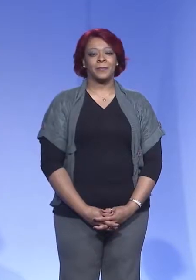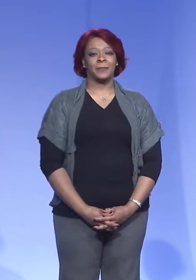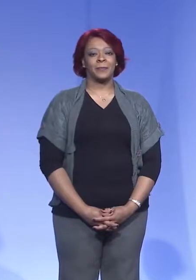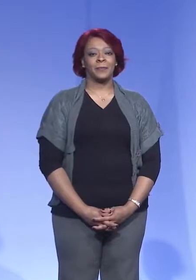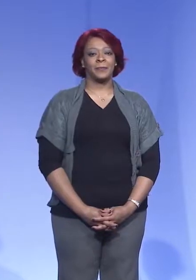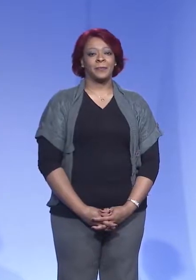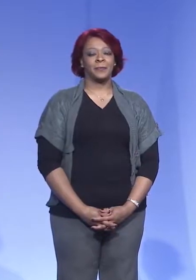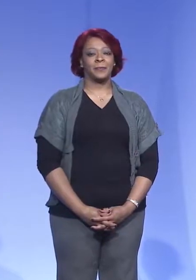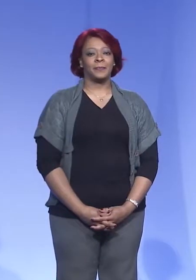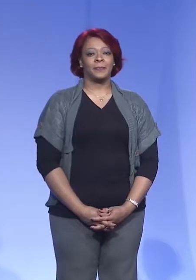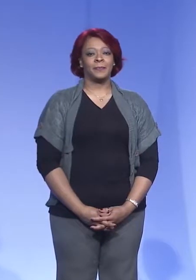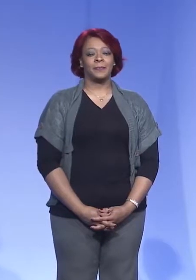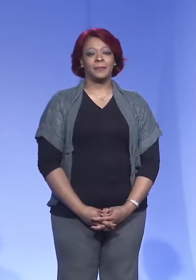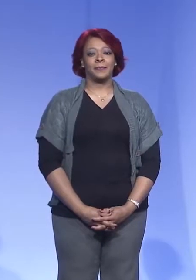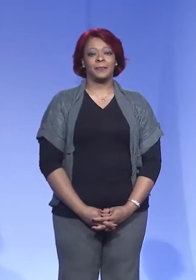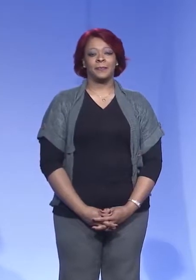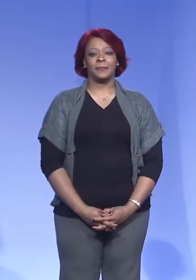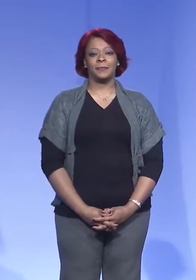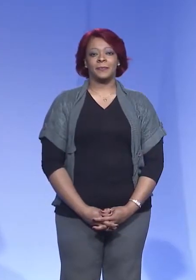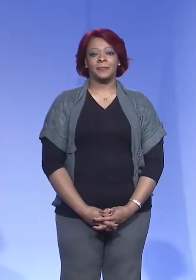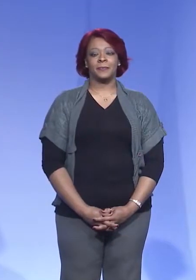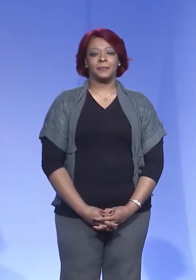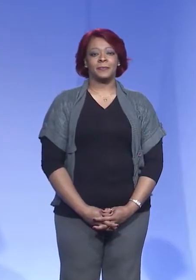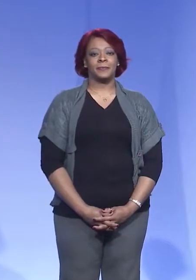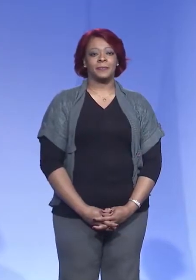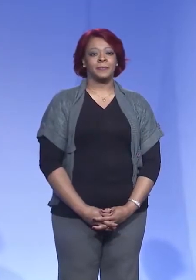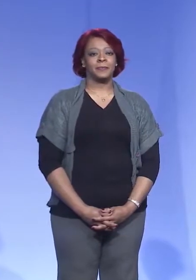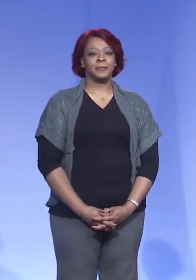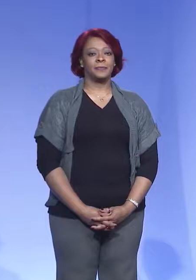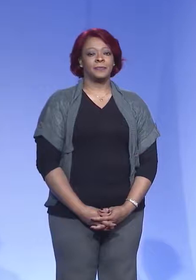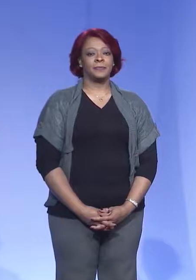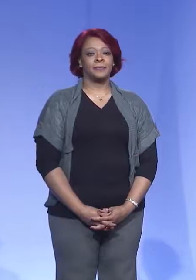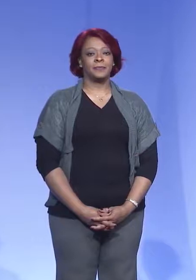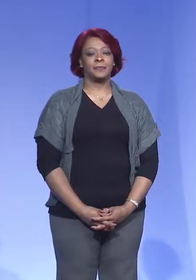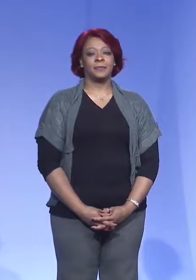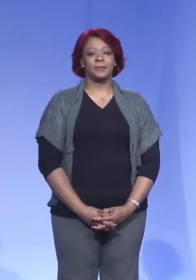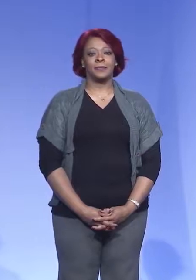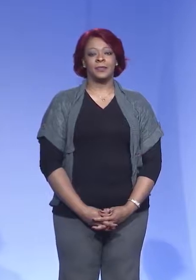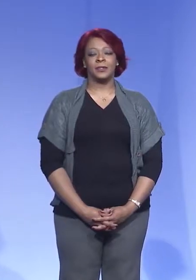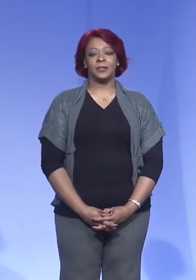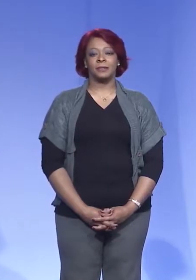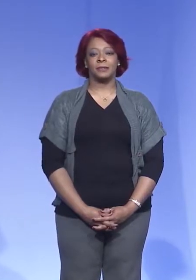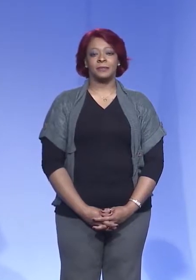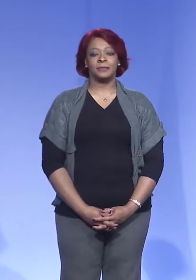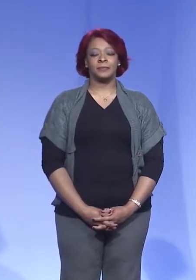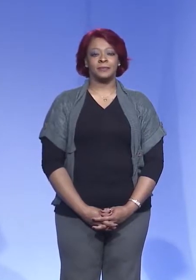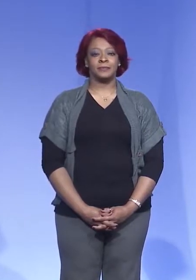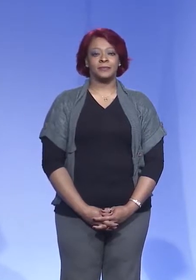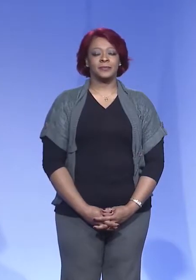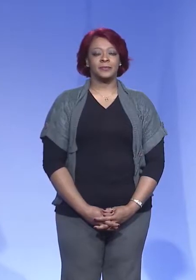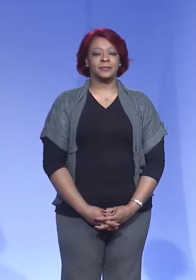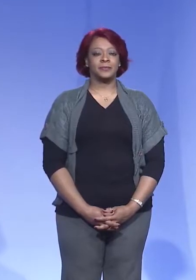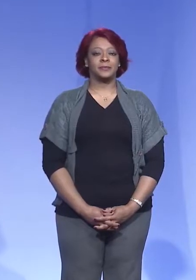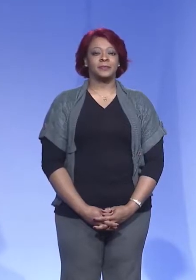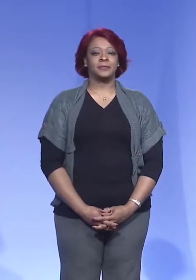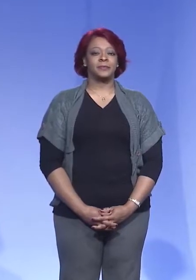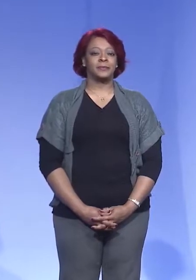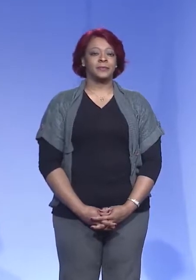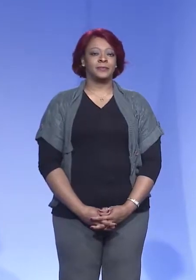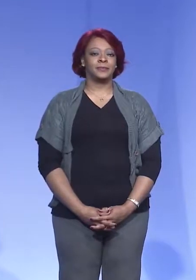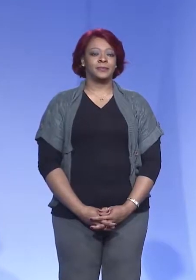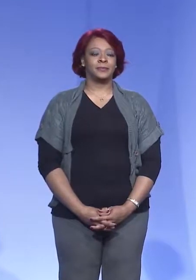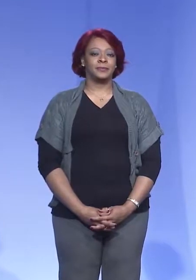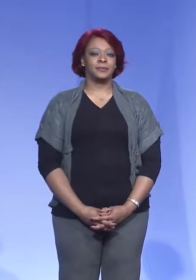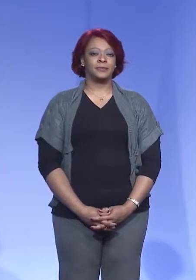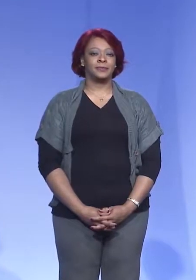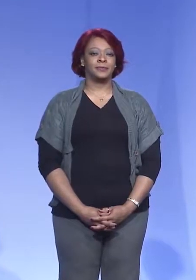50 consulados de México aquí en los Estados Unidos, ofreciendo información apropiada, debida, la información